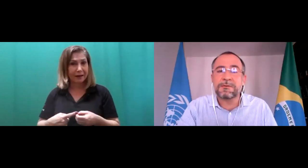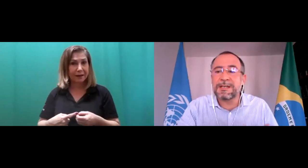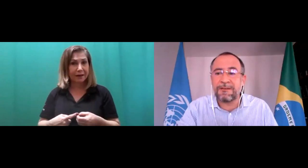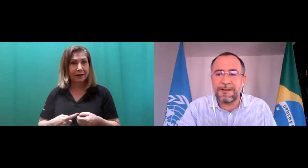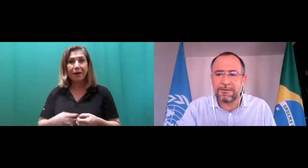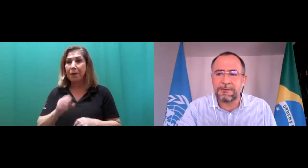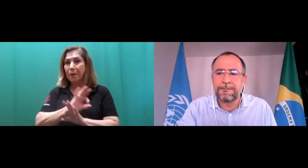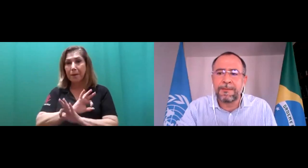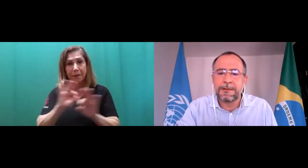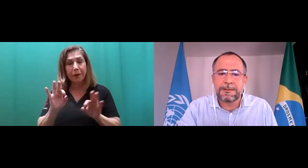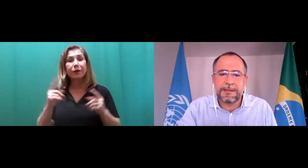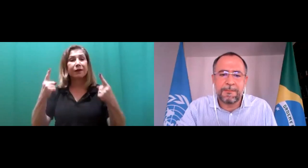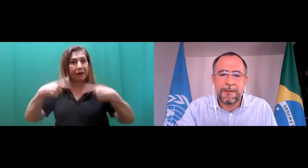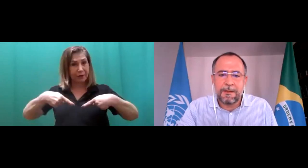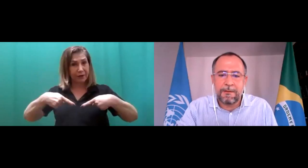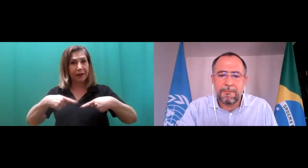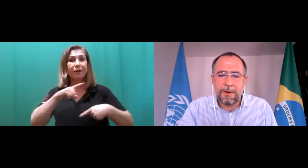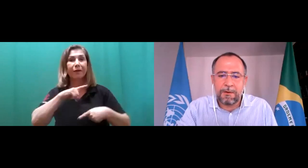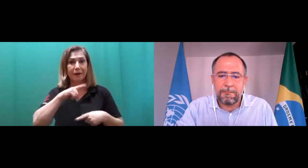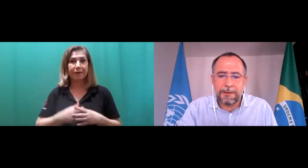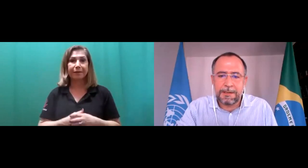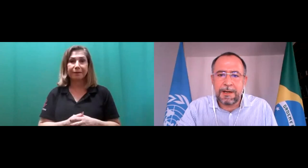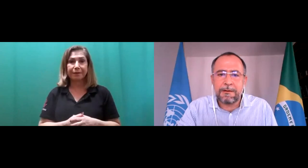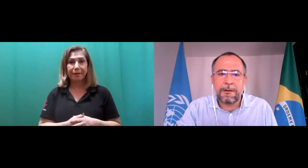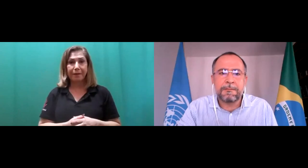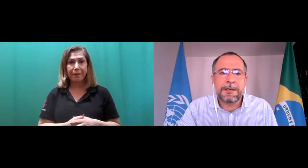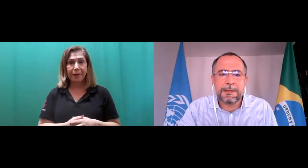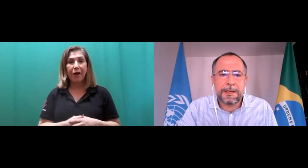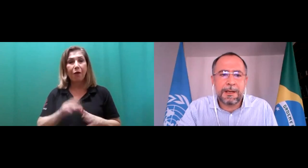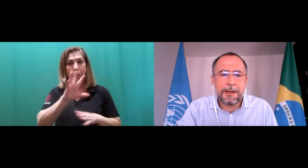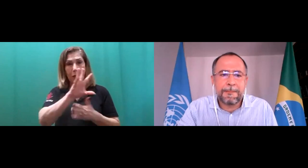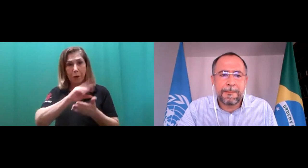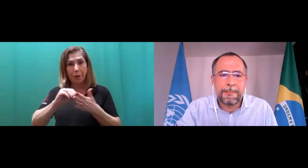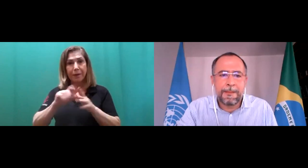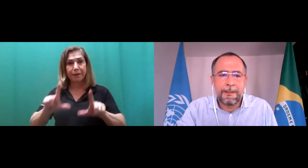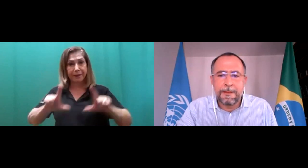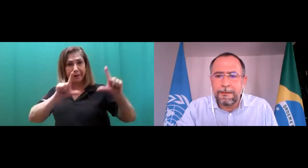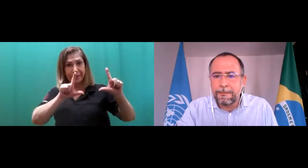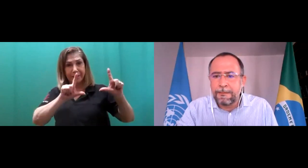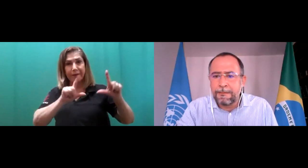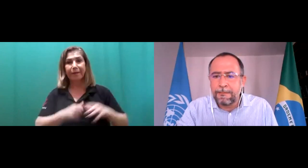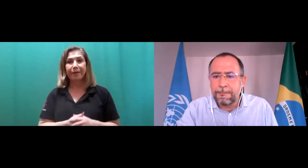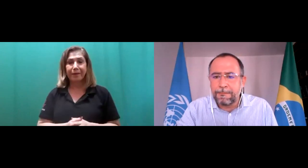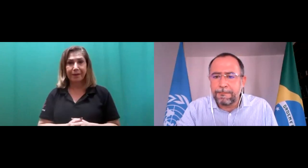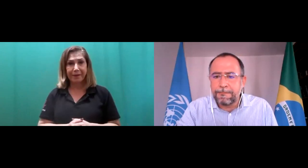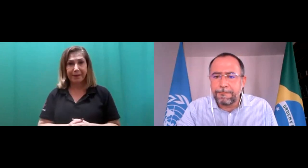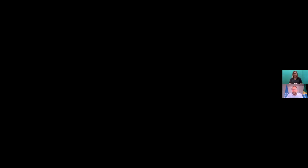dos desafios, sim? Vou compartilhar minha tela.